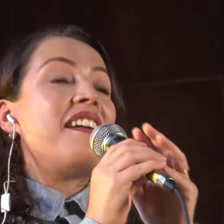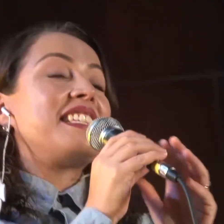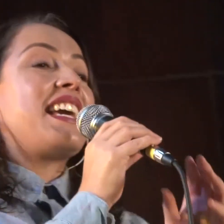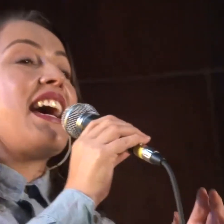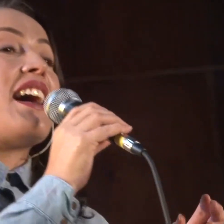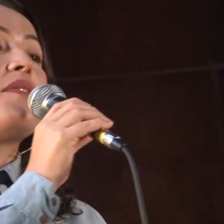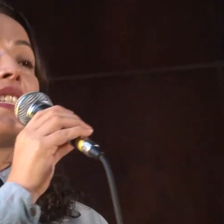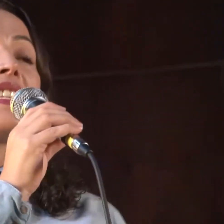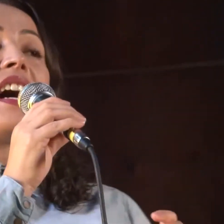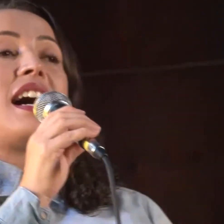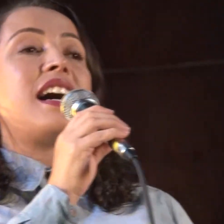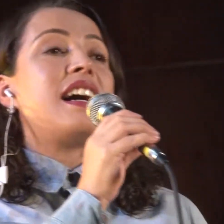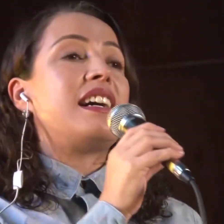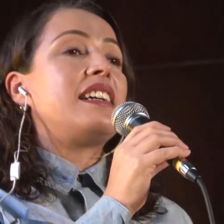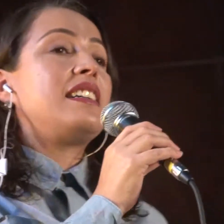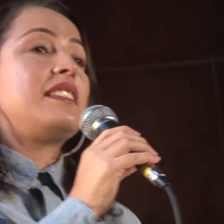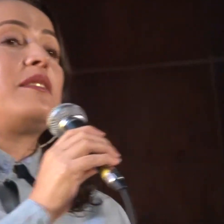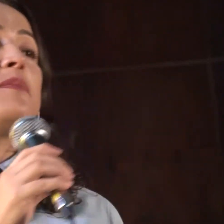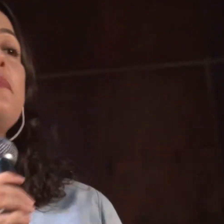confiar. A ordem é avançar.